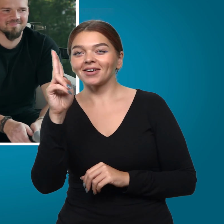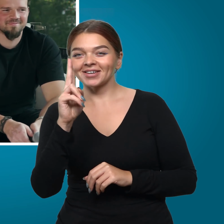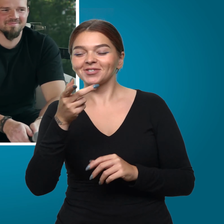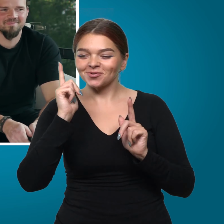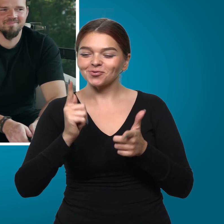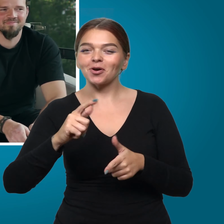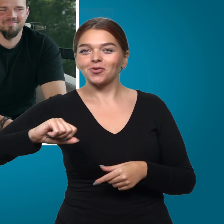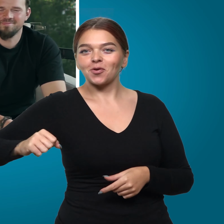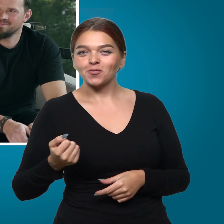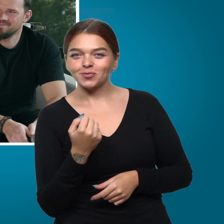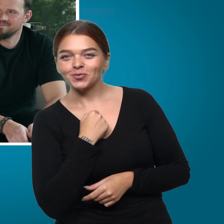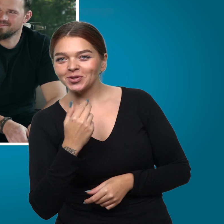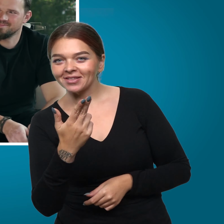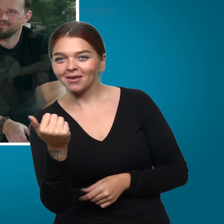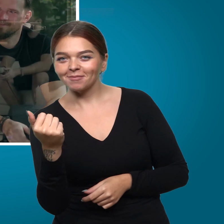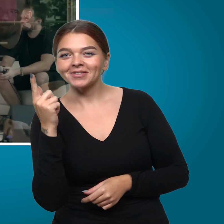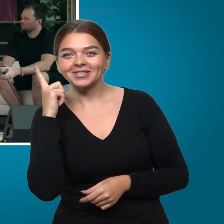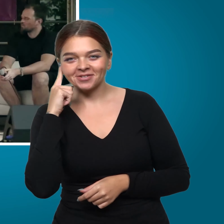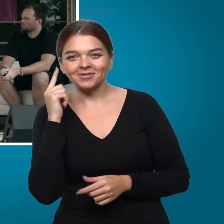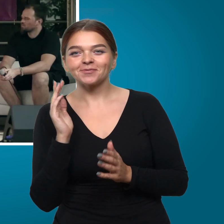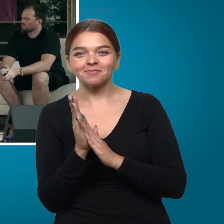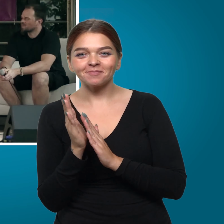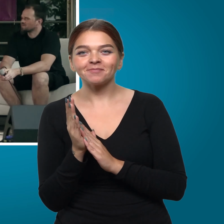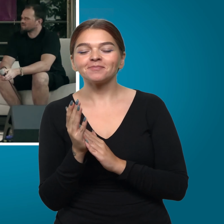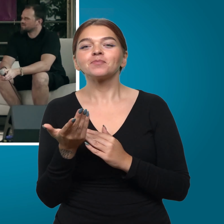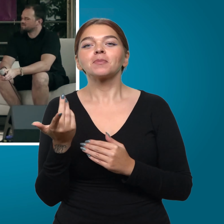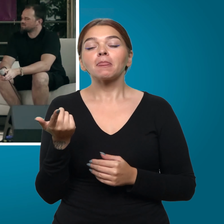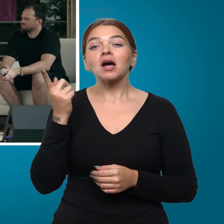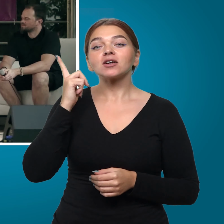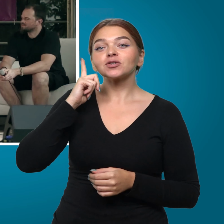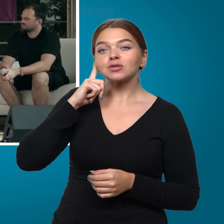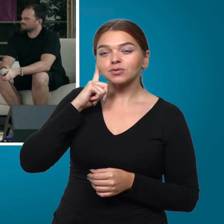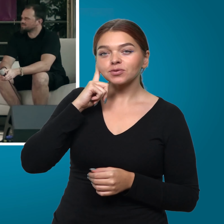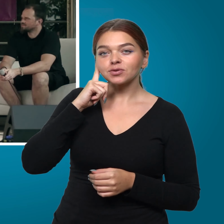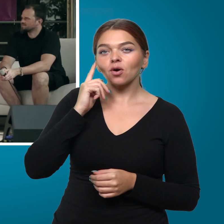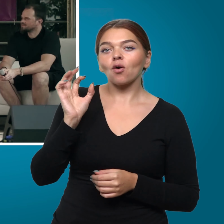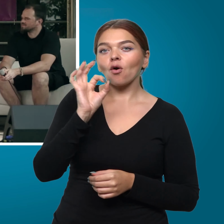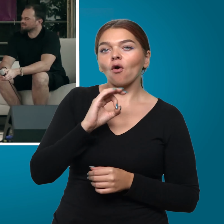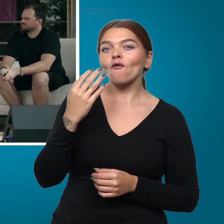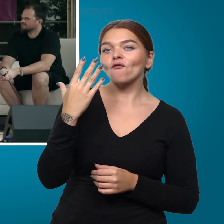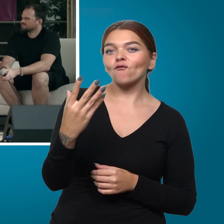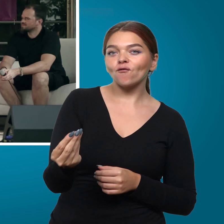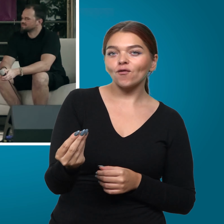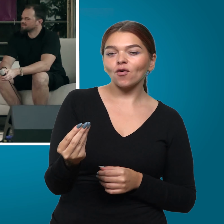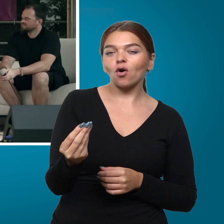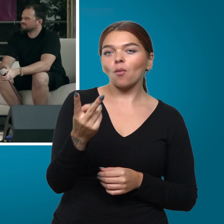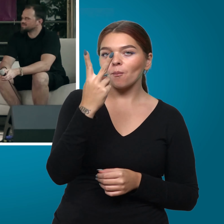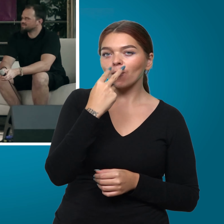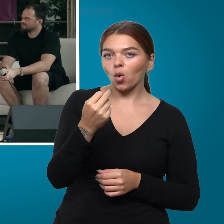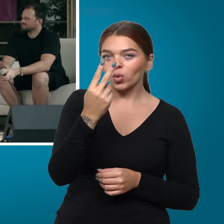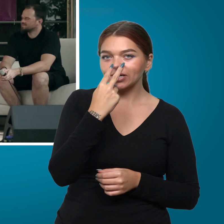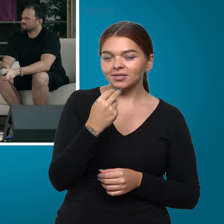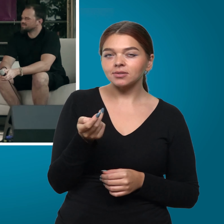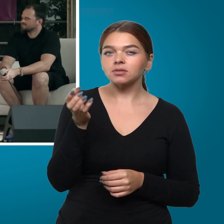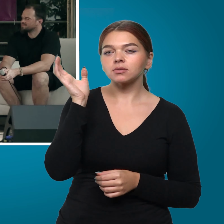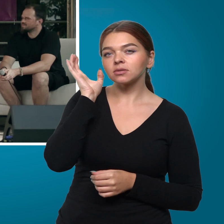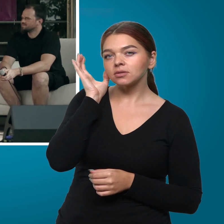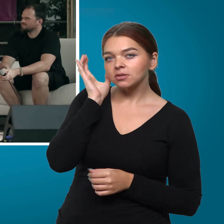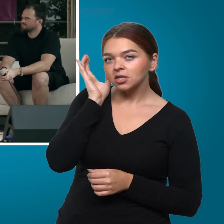Klausydama apie jūsų paauglystę, kažkaip tą patinau ją su pagrindinės veikėjos Godos